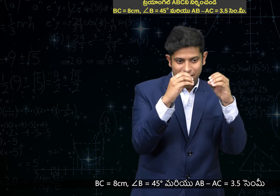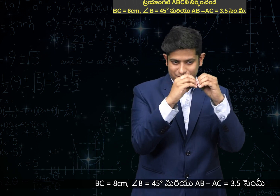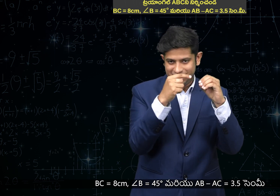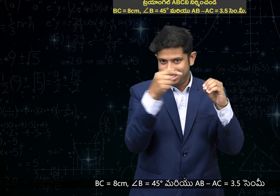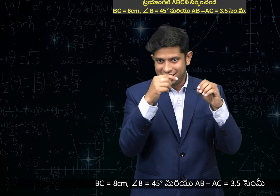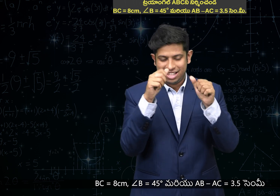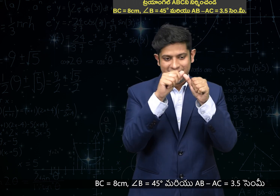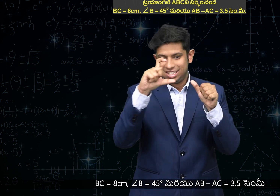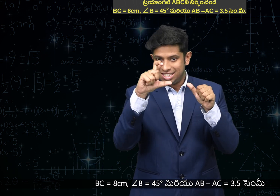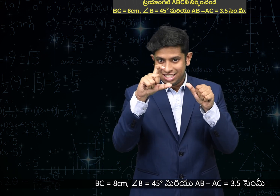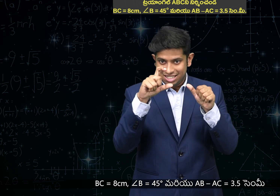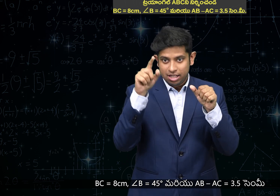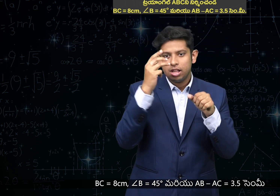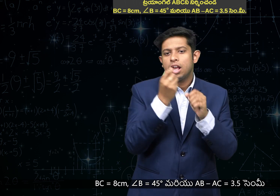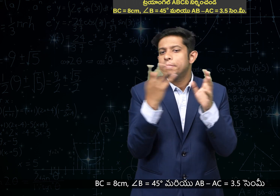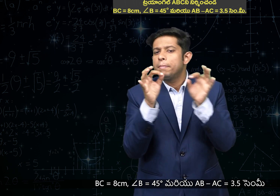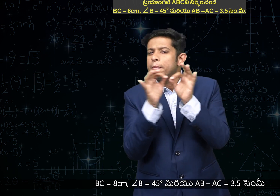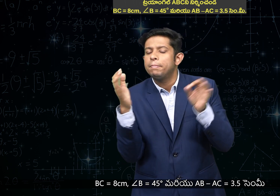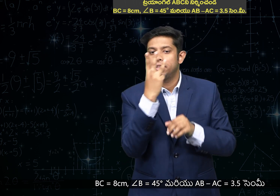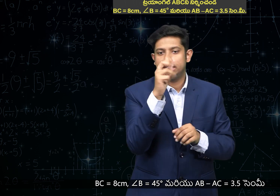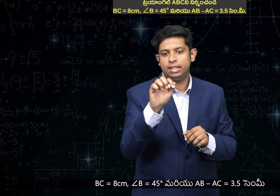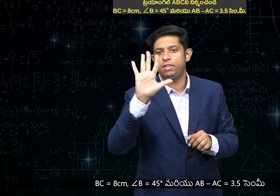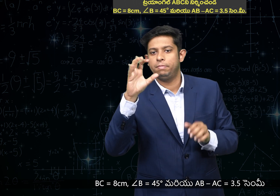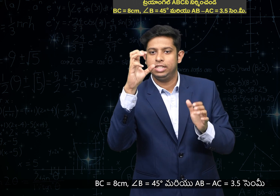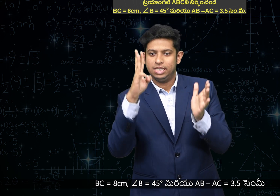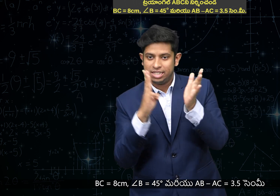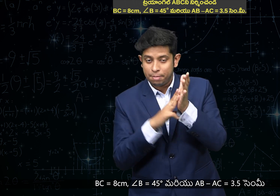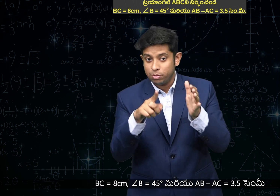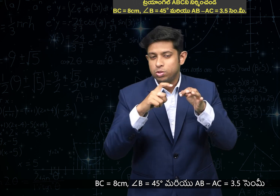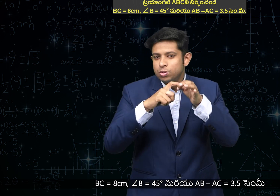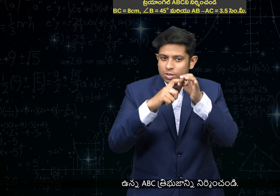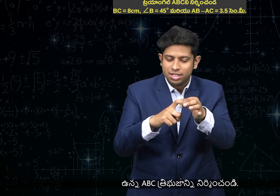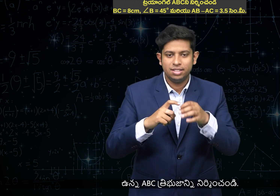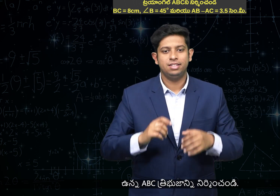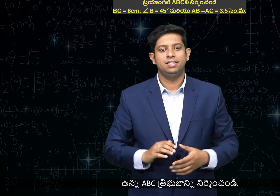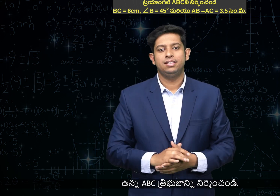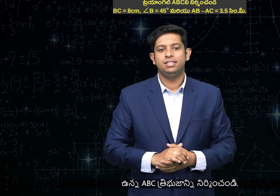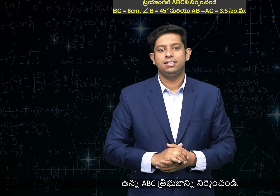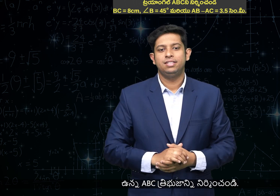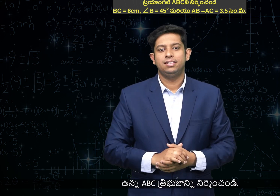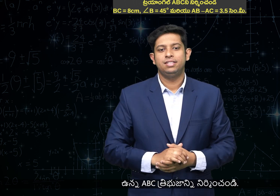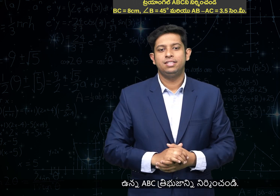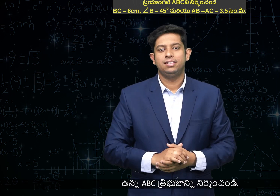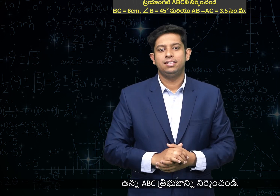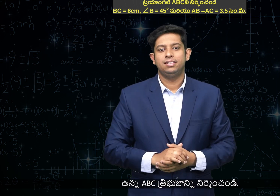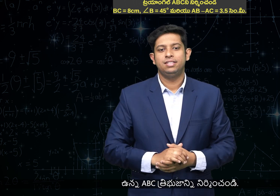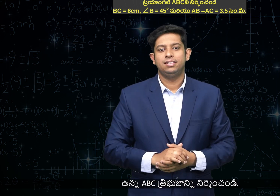మైనస్ ఏసీ = 3.5 సెంటీమీటర్లు ఉన్న ఏబీసీ త్రిభుజాన్ని